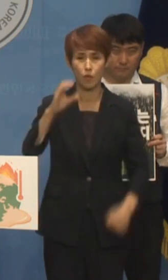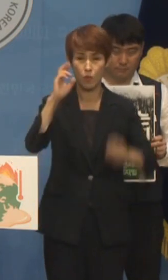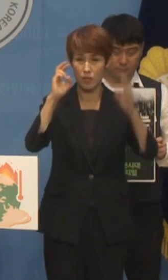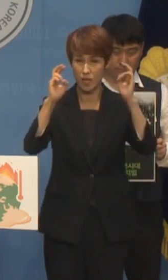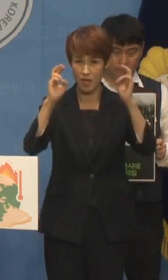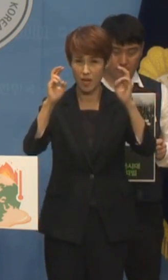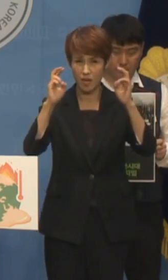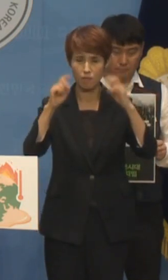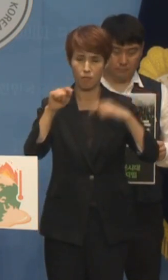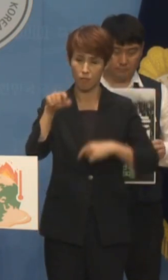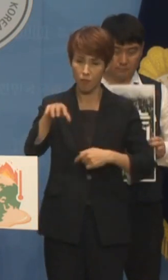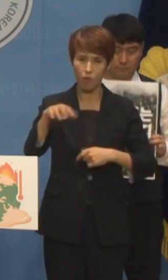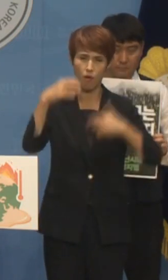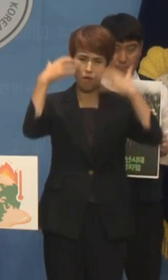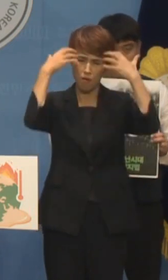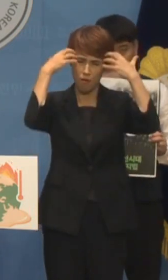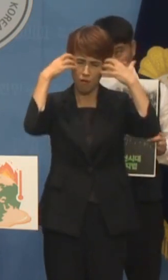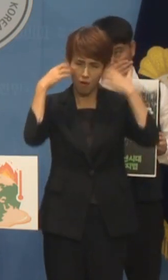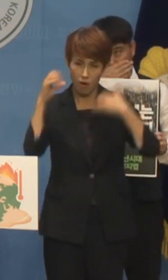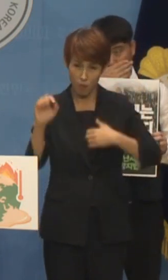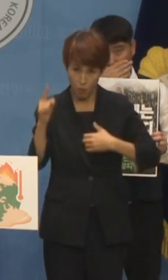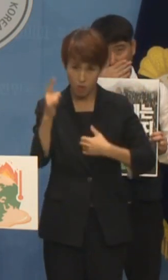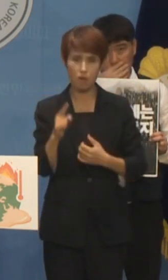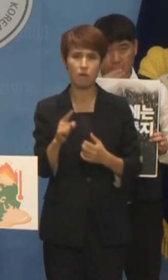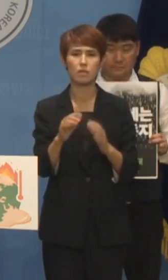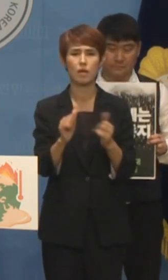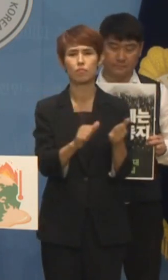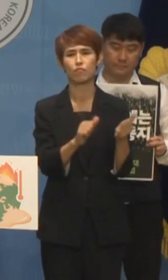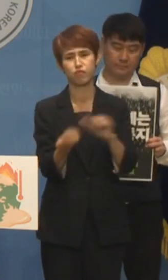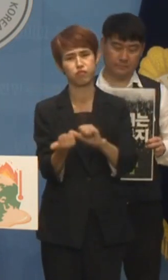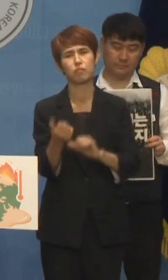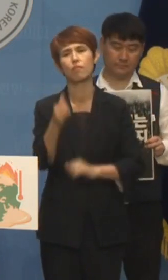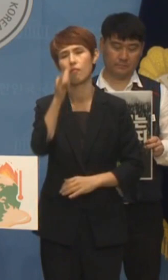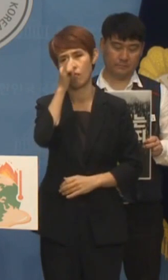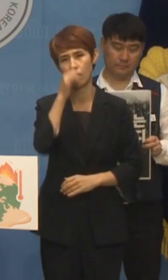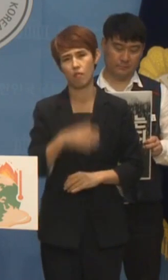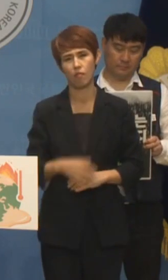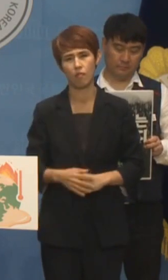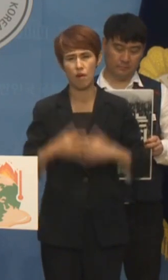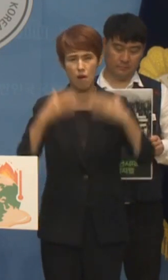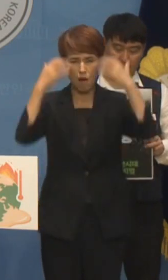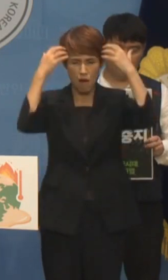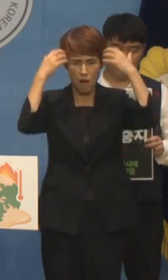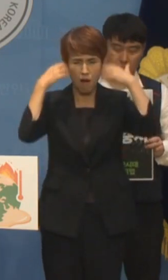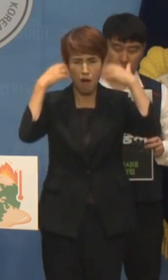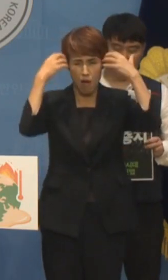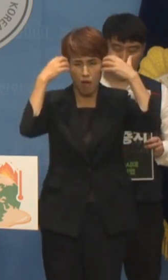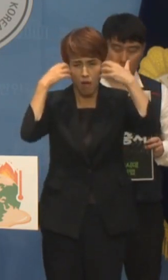코스트코에서도 폭염으로 인한 산재 사망이 있었습니다. 살인적인 폭염 속에서 업무를